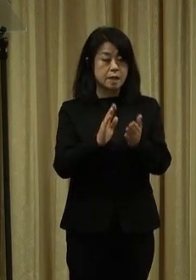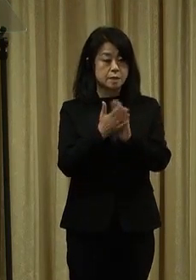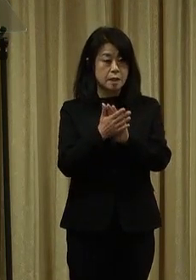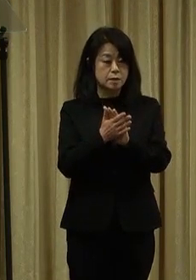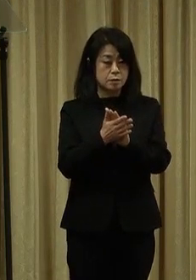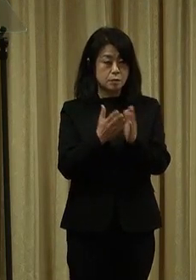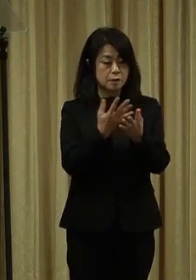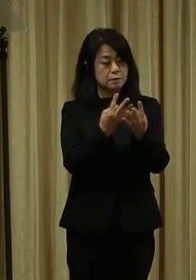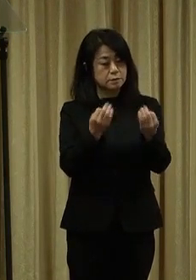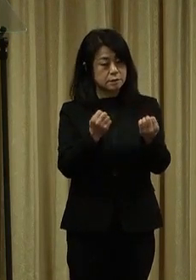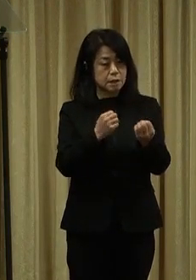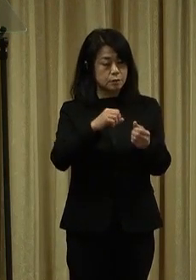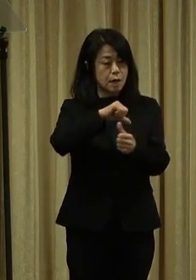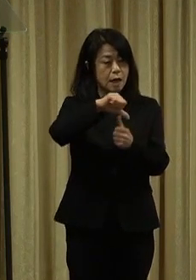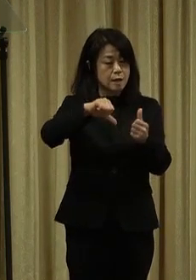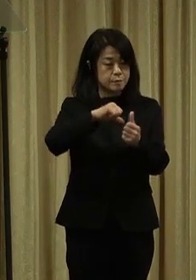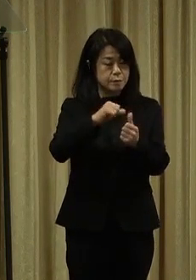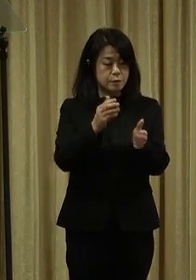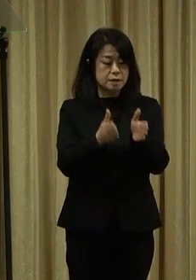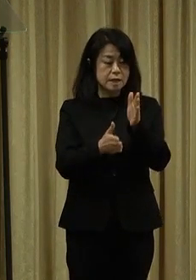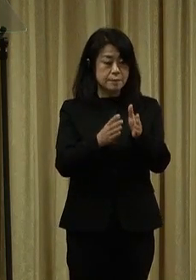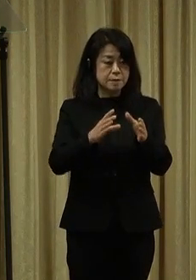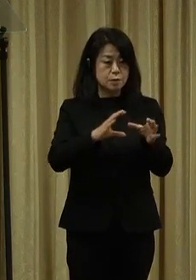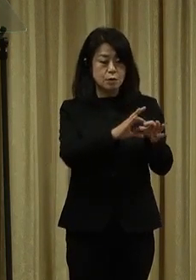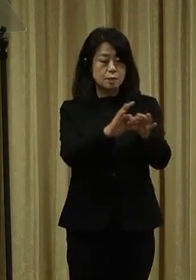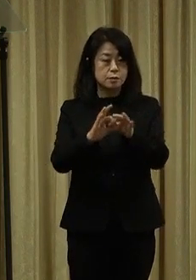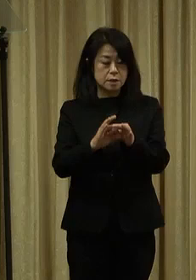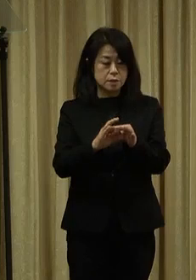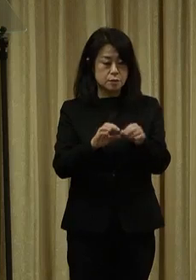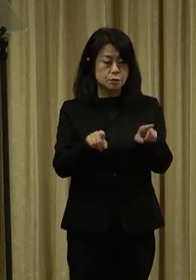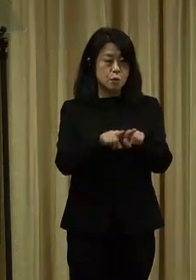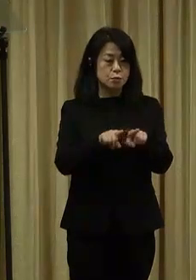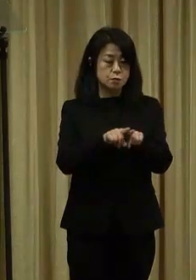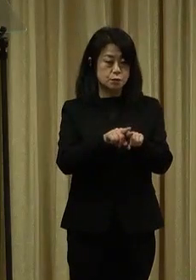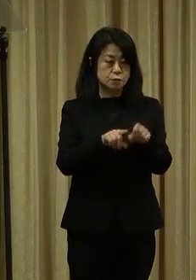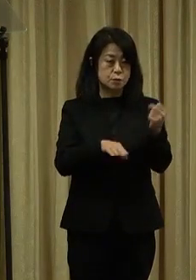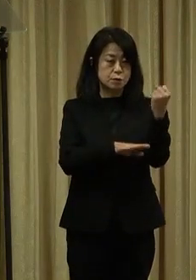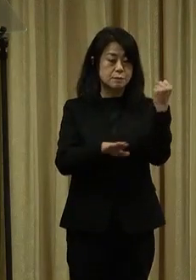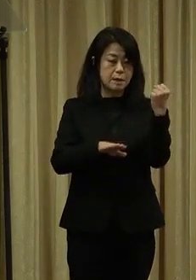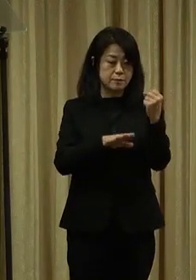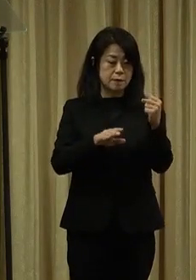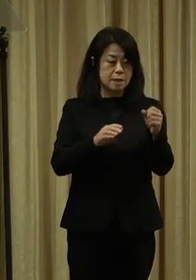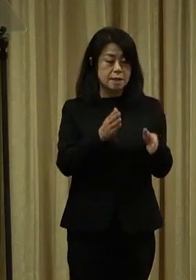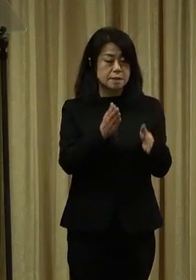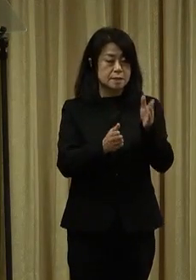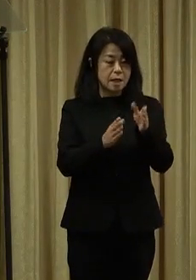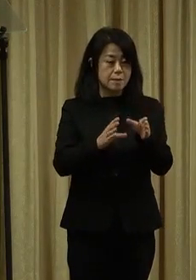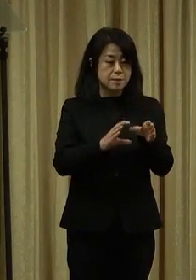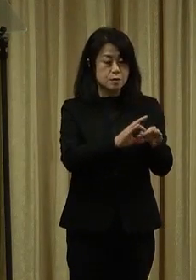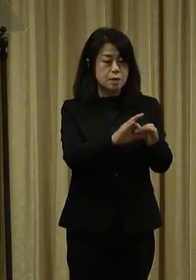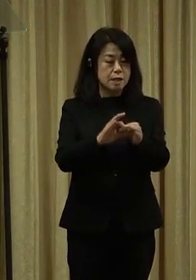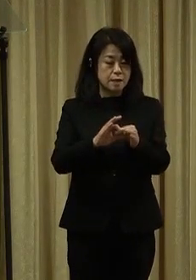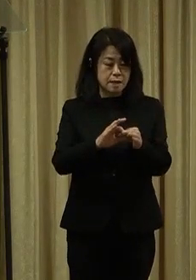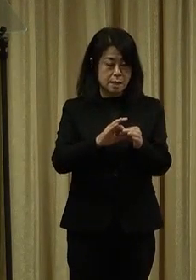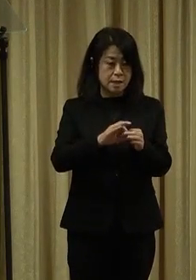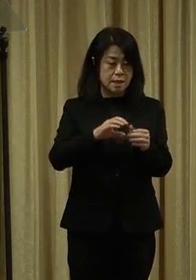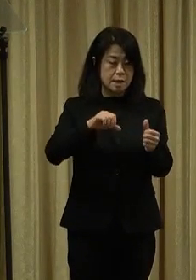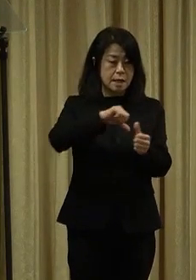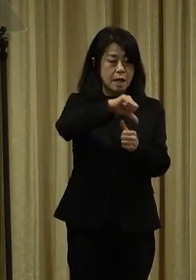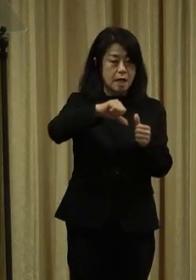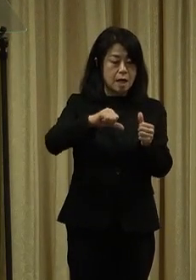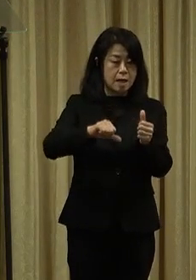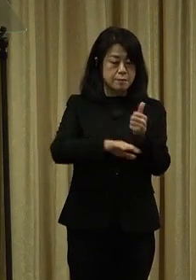複数のアプリやサービスを連動させる共通の基盤であるサービス連携プラットフォームを拡充しま